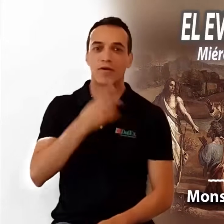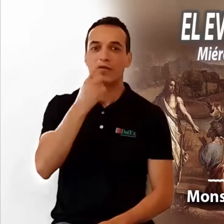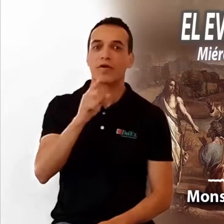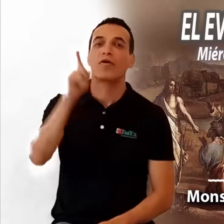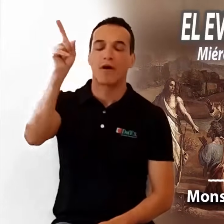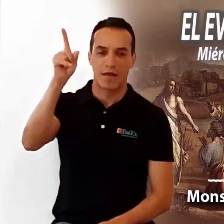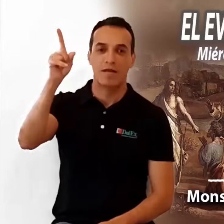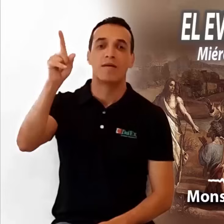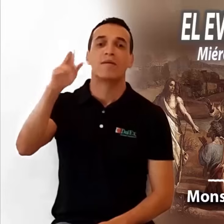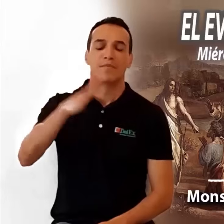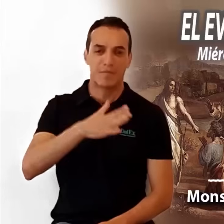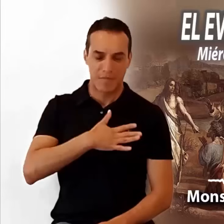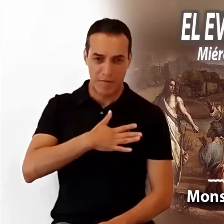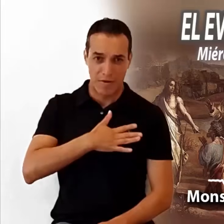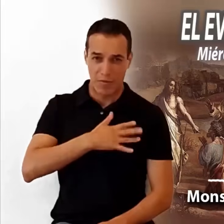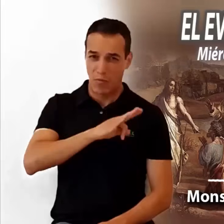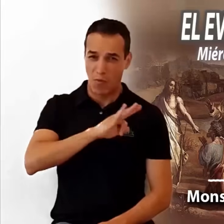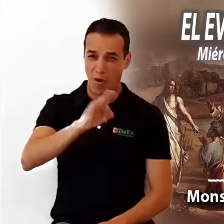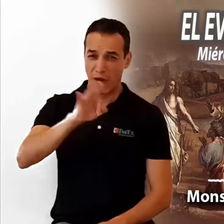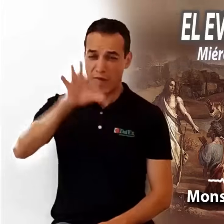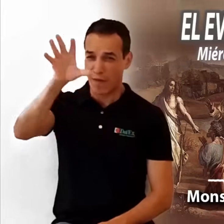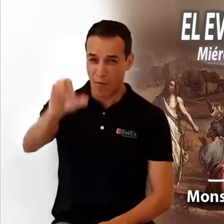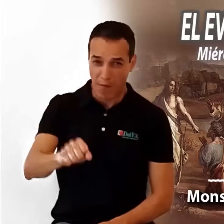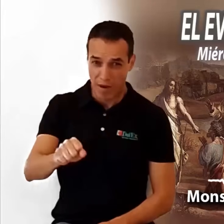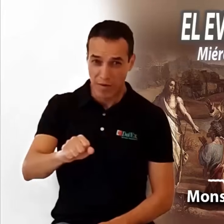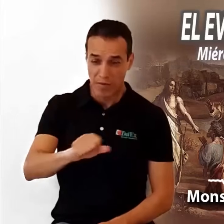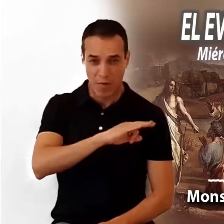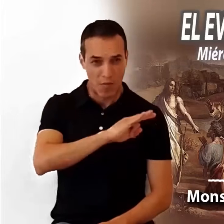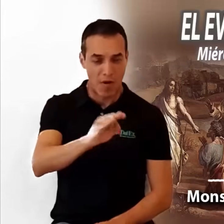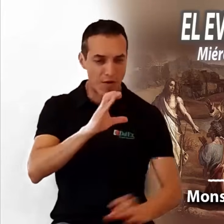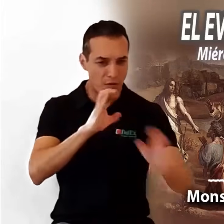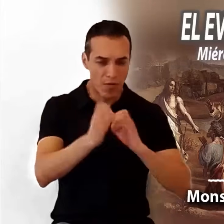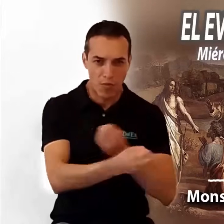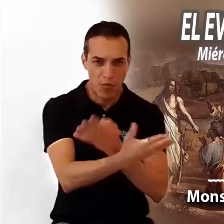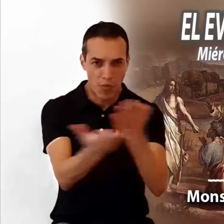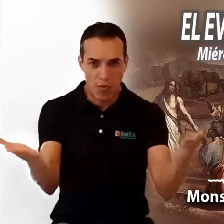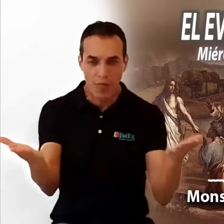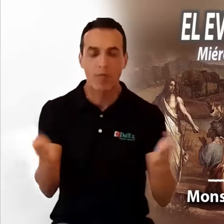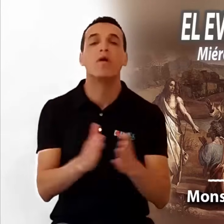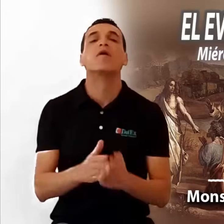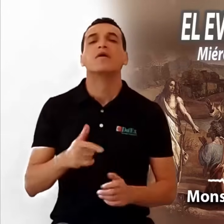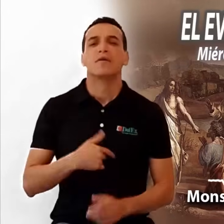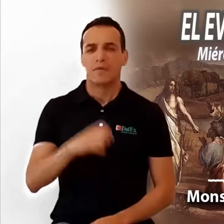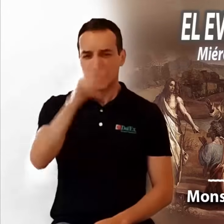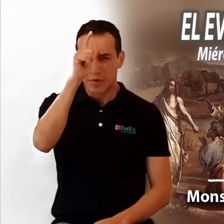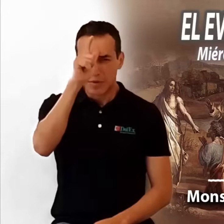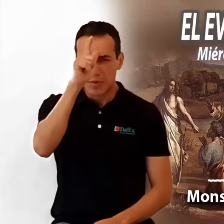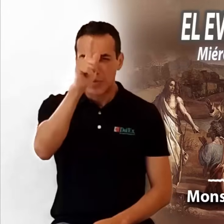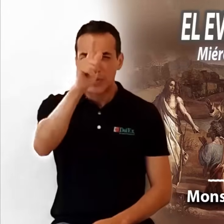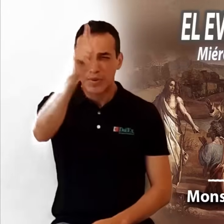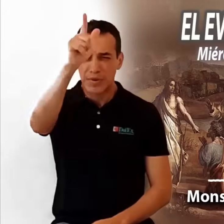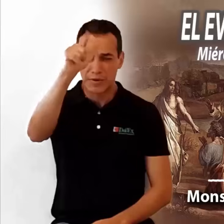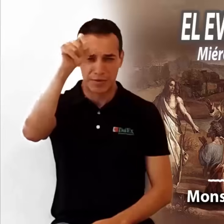ustedes. Palabra del Señor. Las promesas de Jesús sobre una presencia del